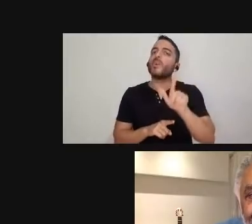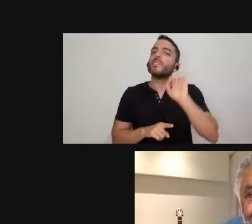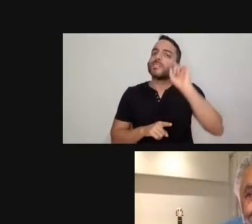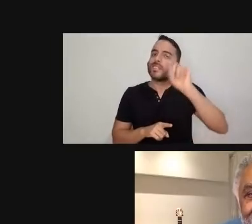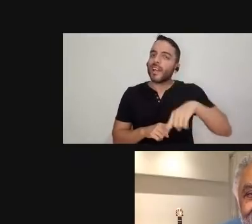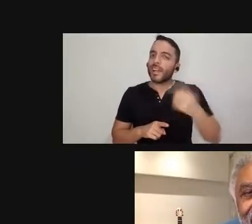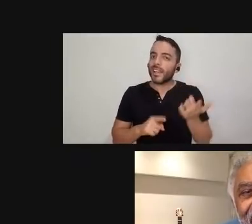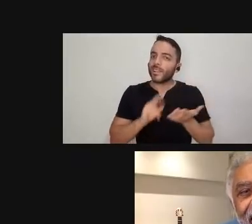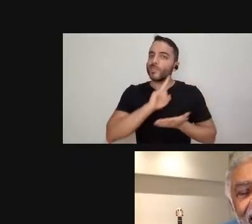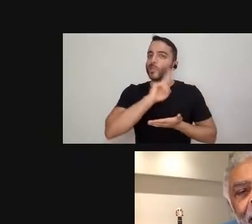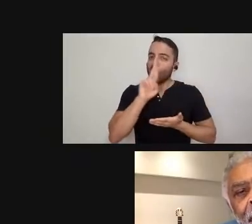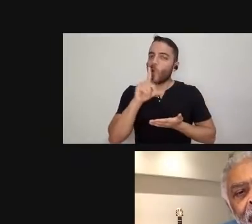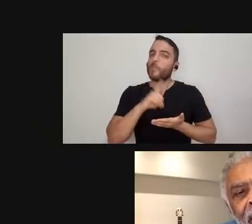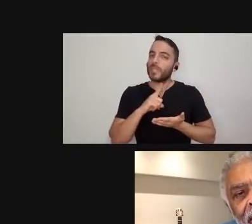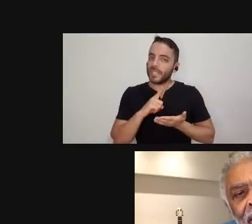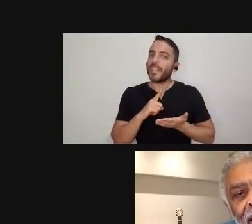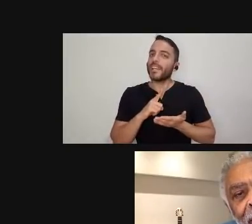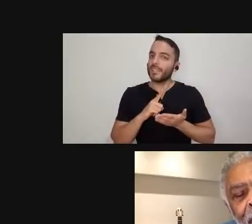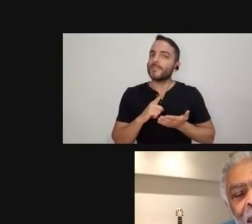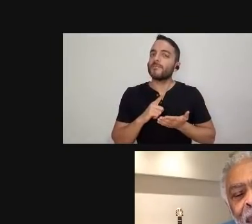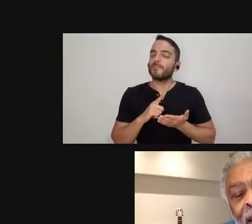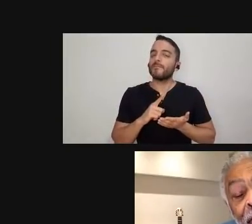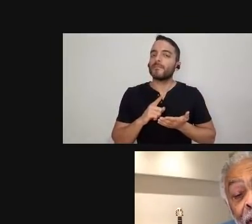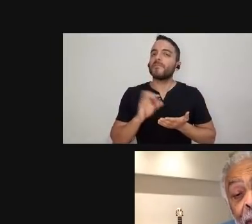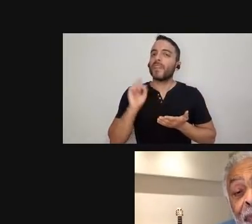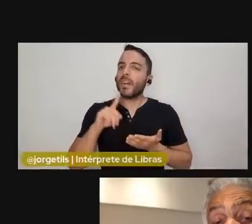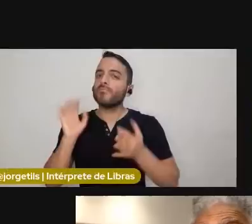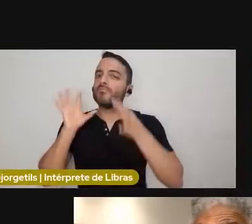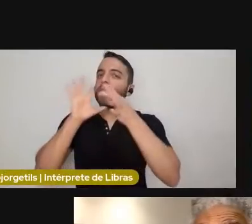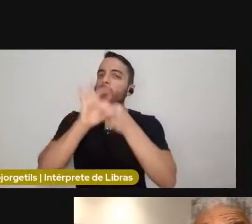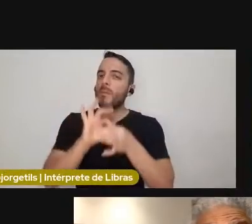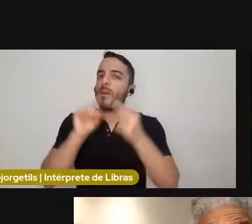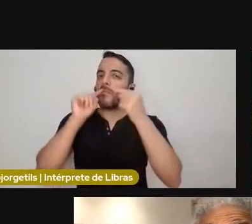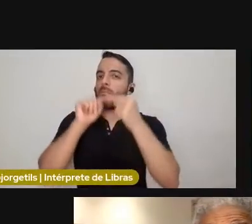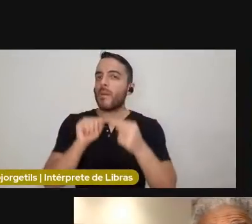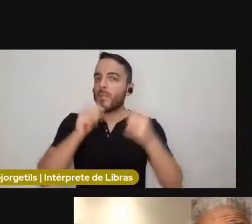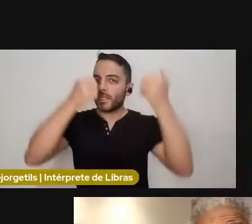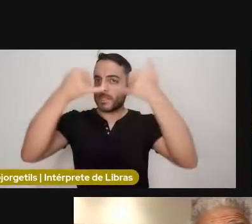nome, de dar sentido. Enfim,